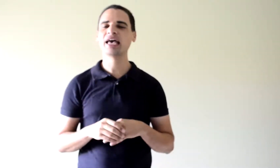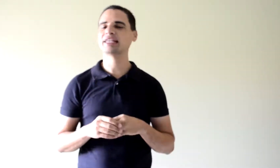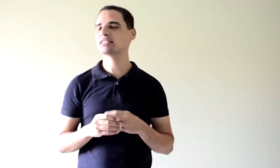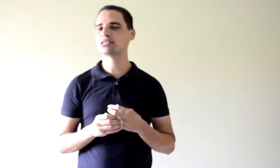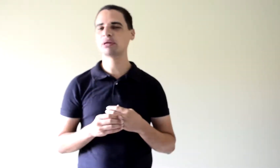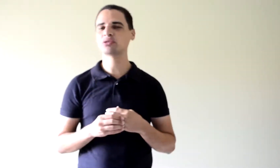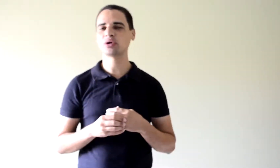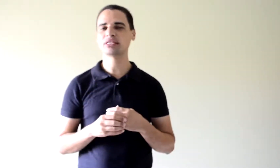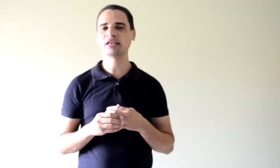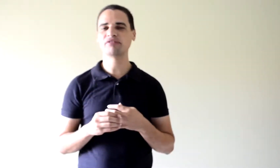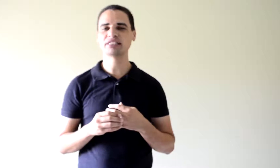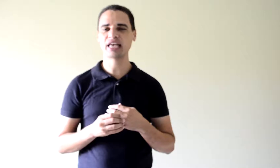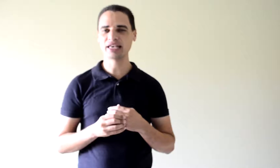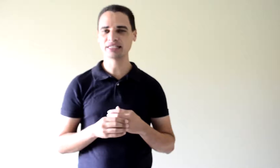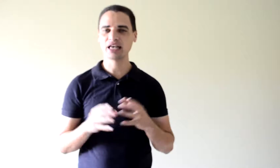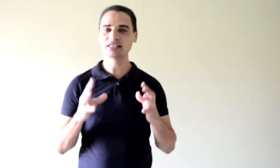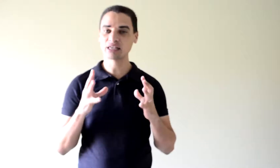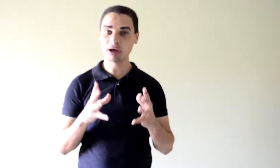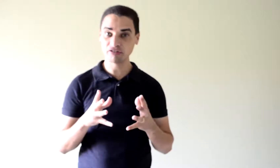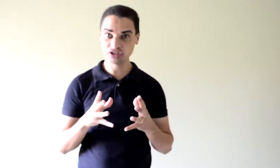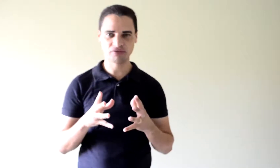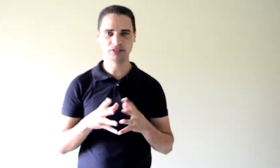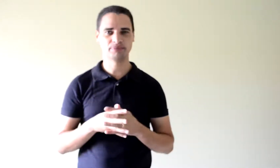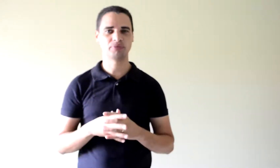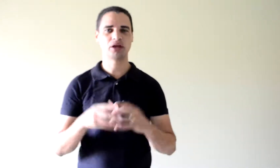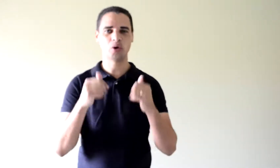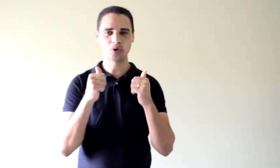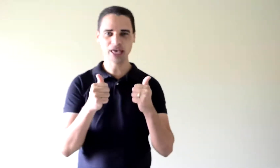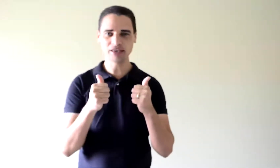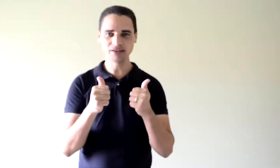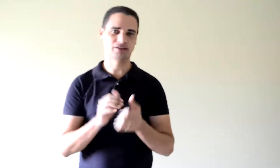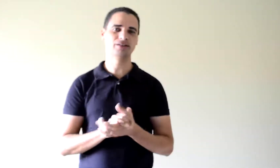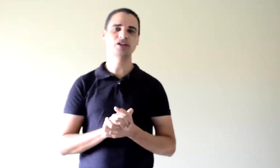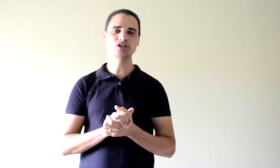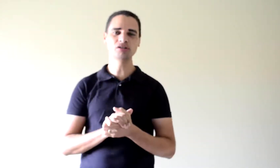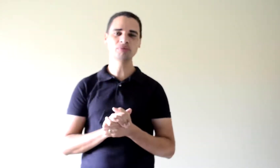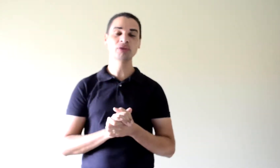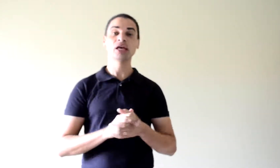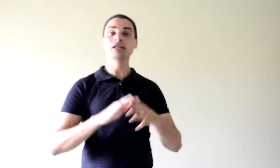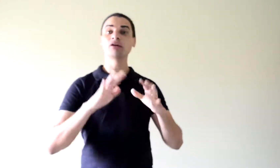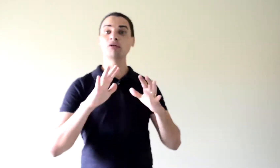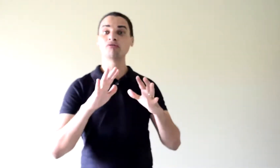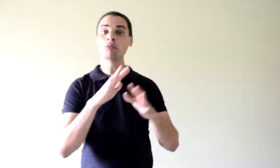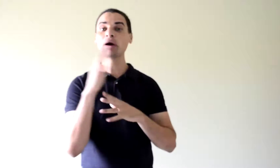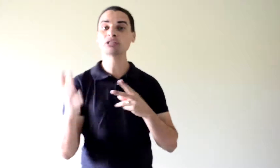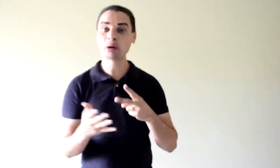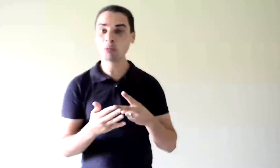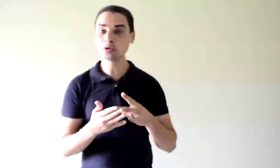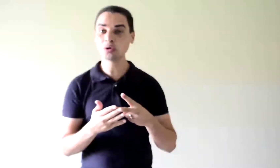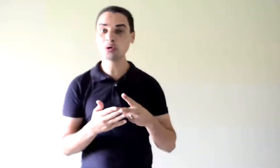essas expressões aí faciais que são afetivas. Ok? Entendido? Então, vamos partir para um outro grupo,